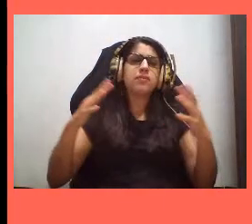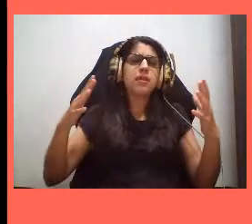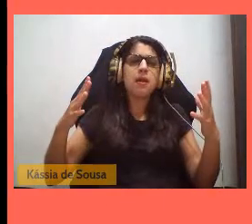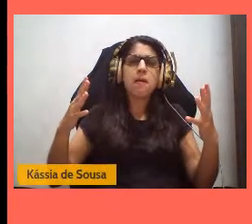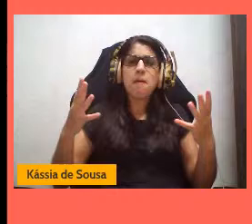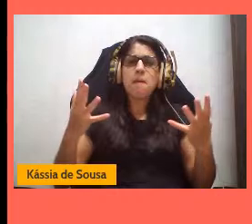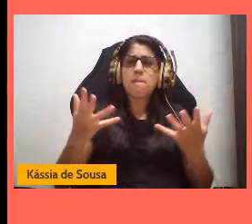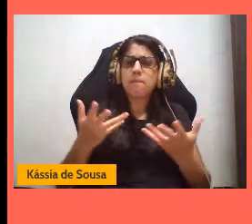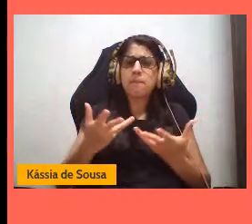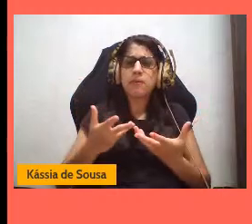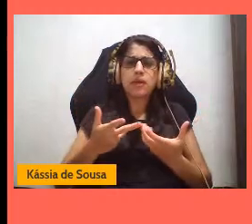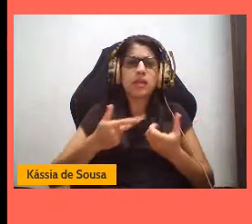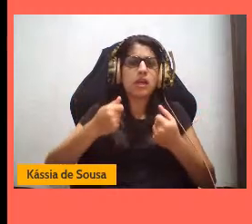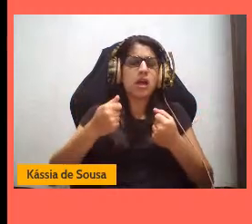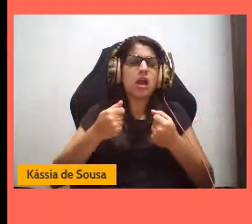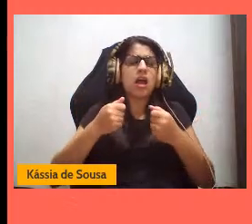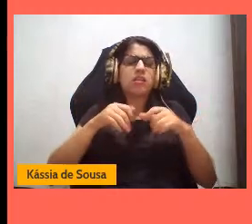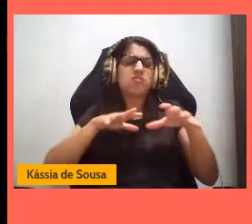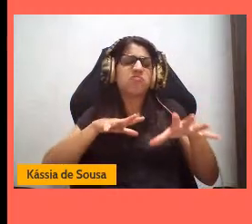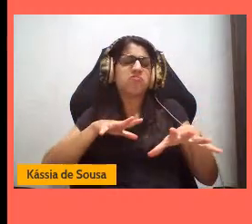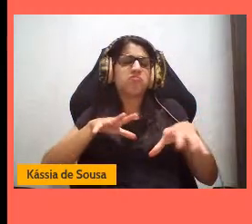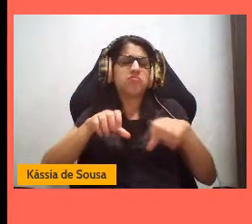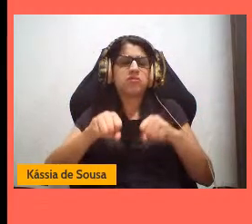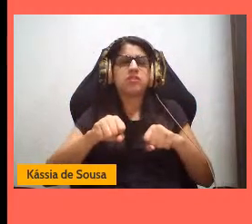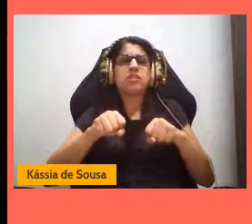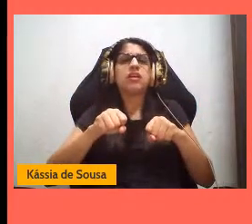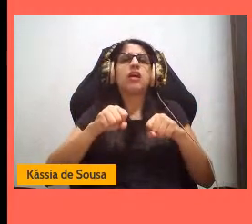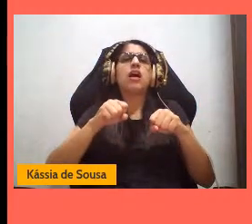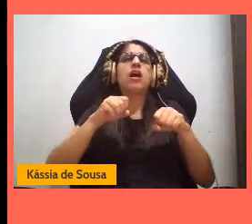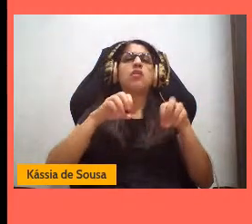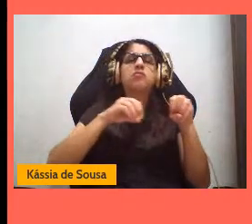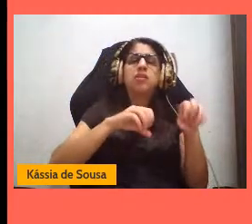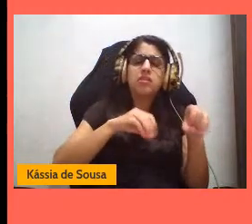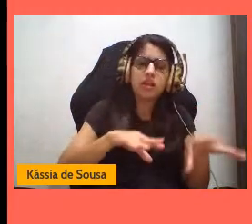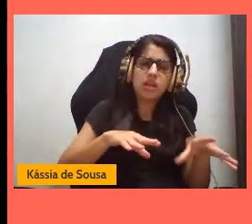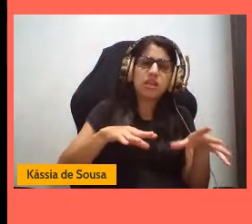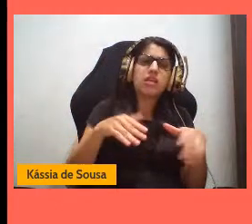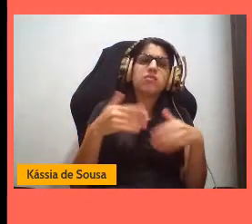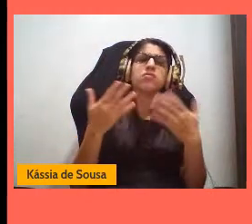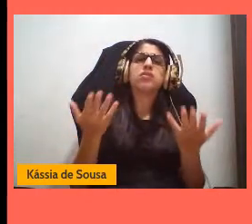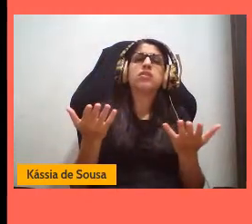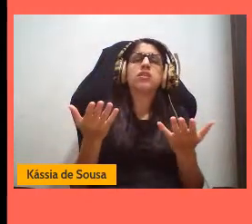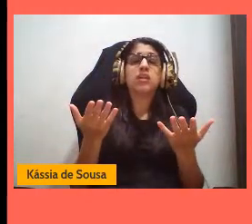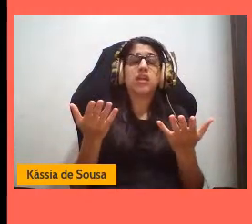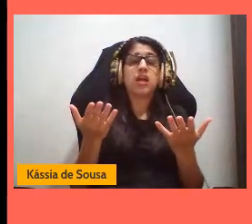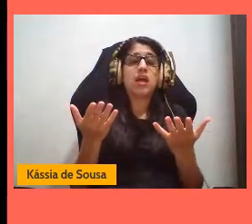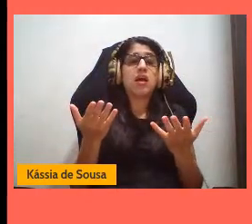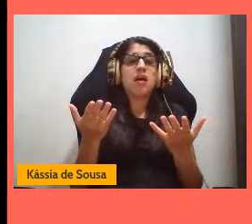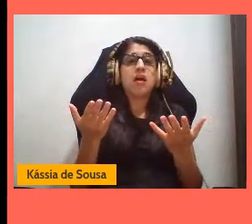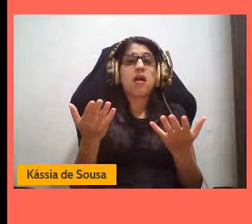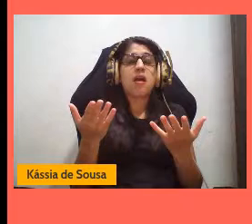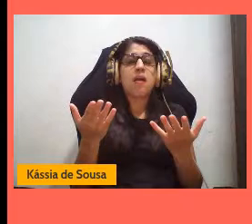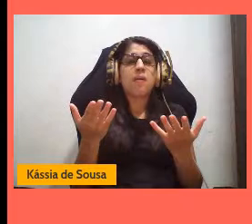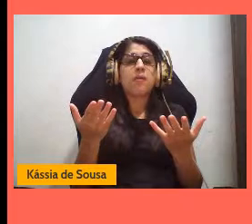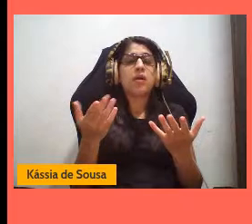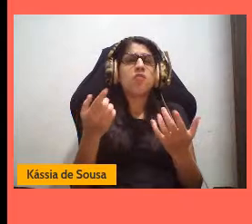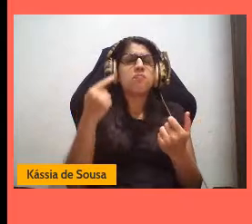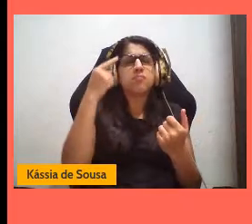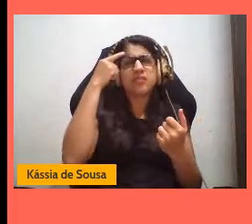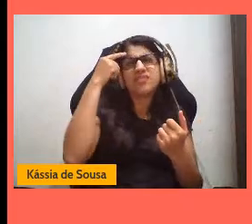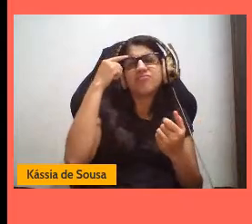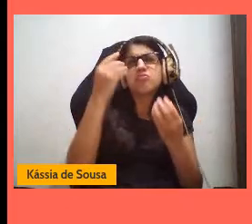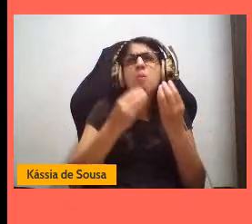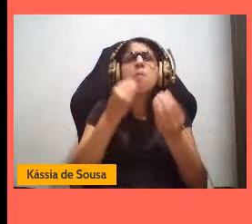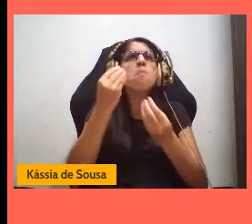na educação, na formação, né? Então, a gente sente muito isso. E aí, eu falei, como é que eu